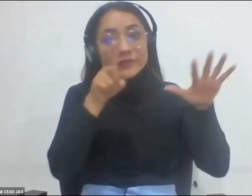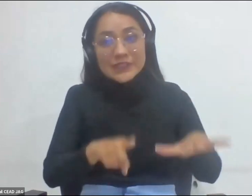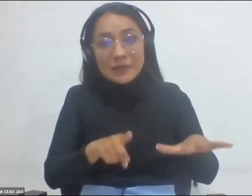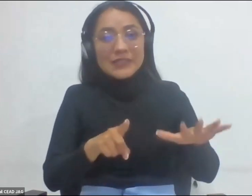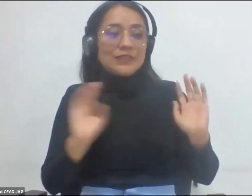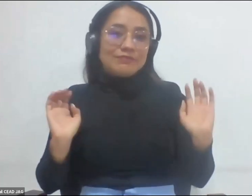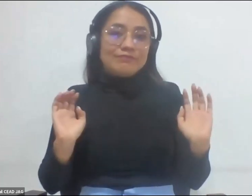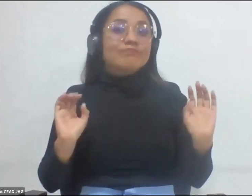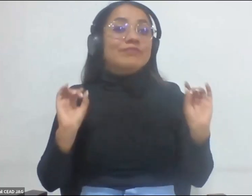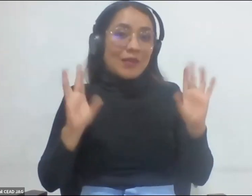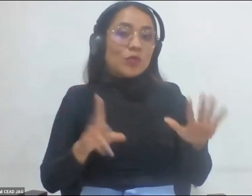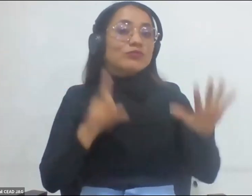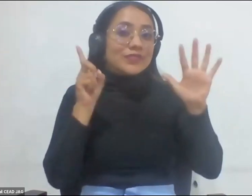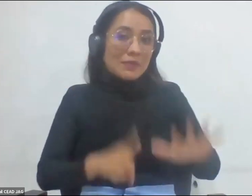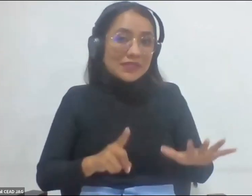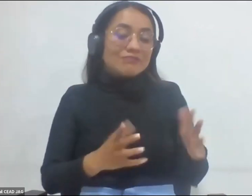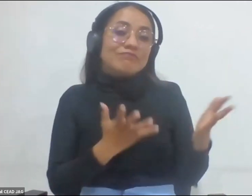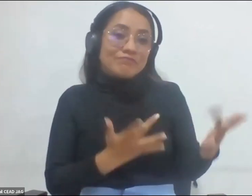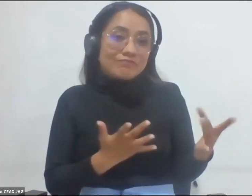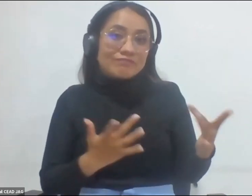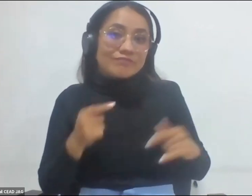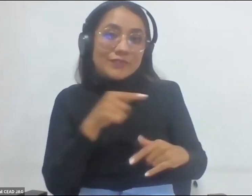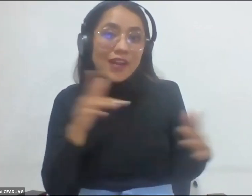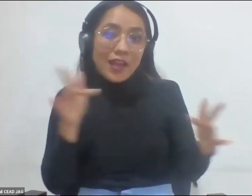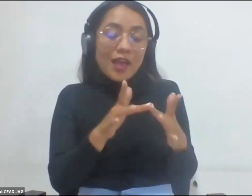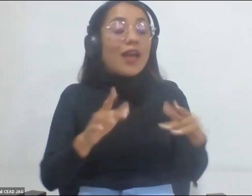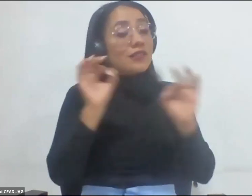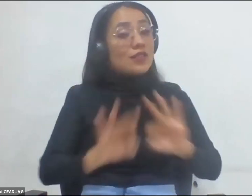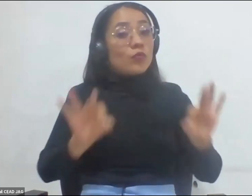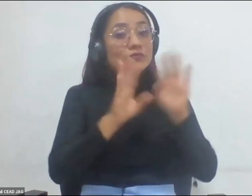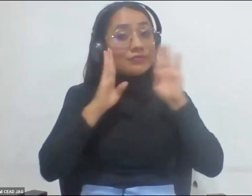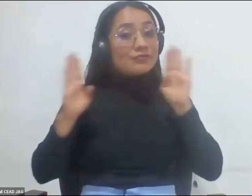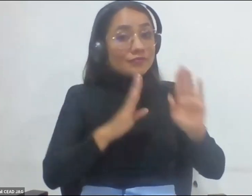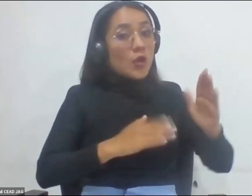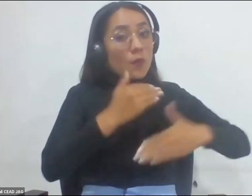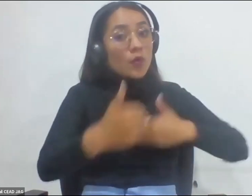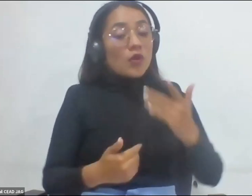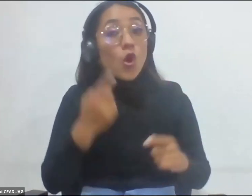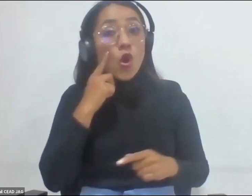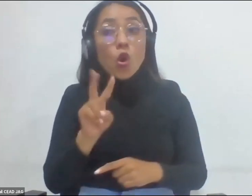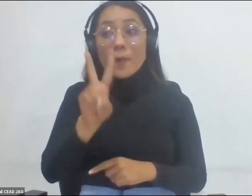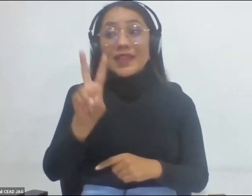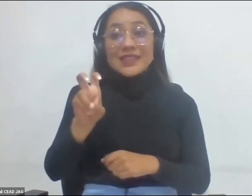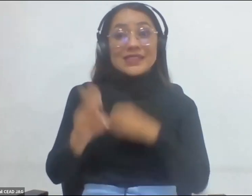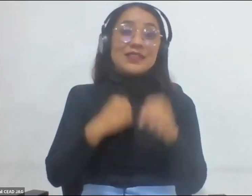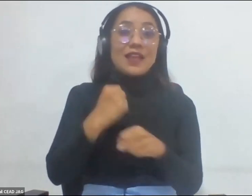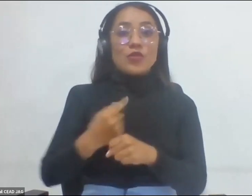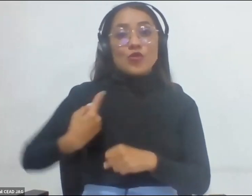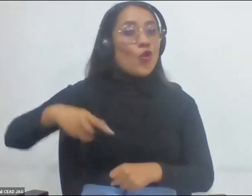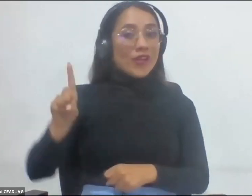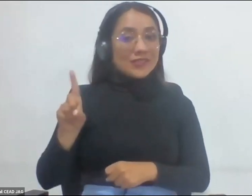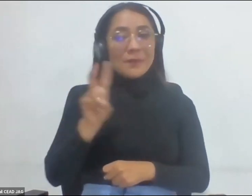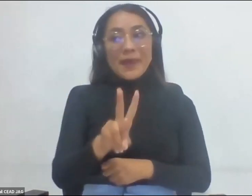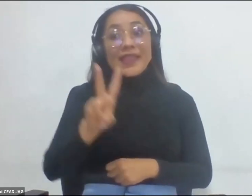seis meses entonces sí deben tener presente eso no son 27 años no son 26